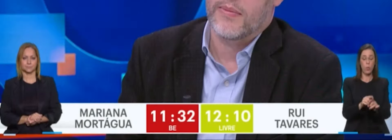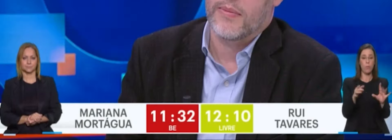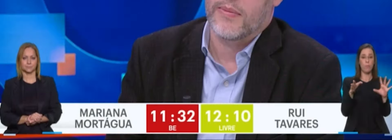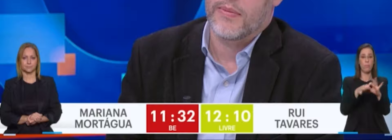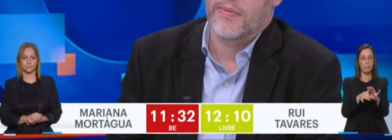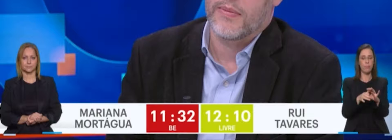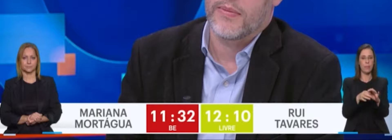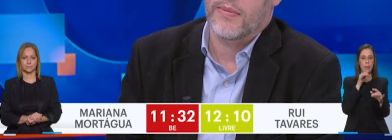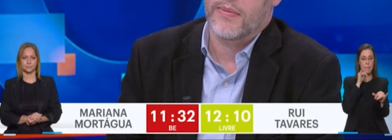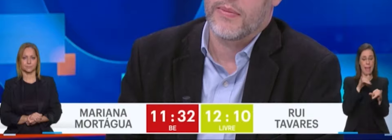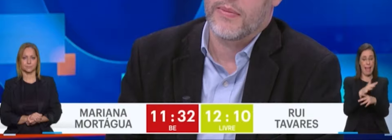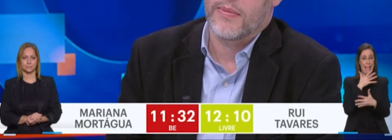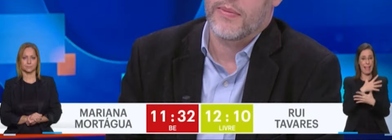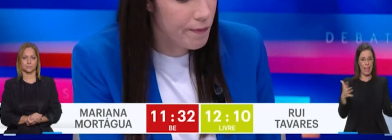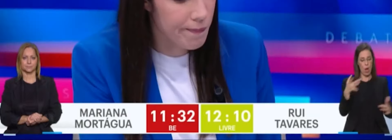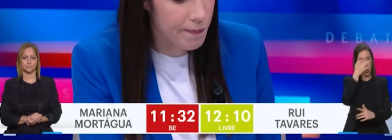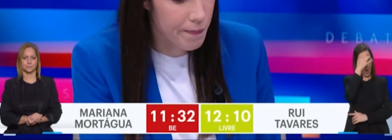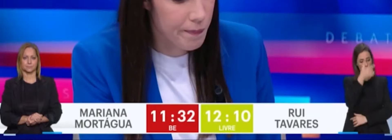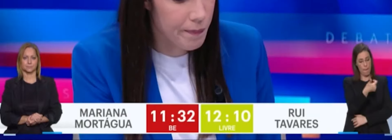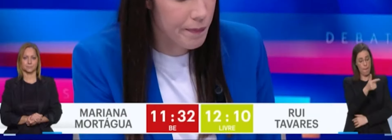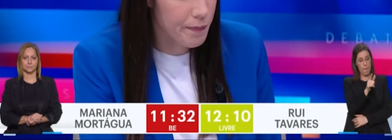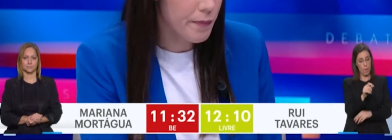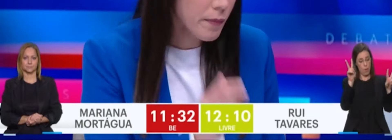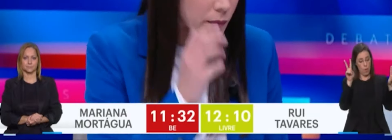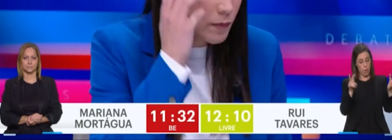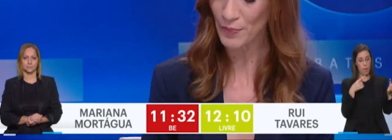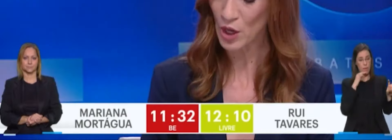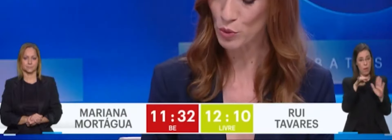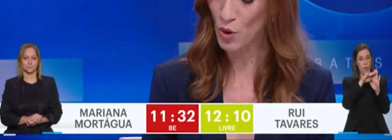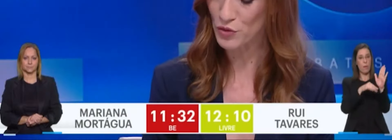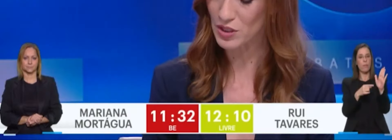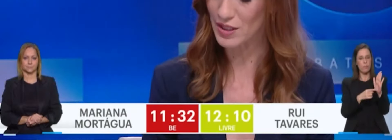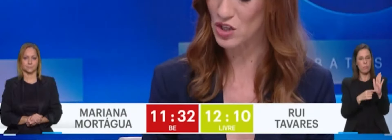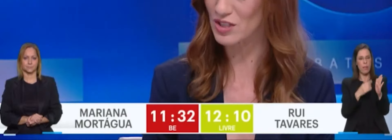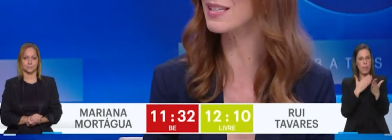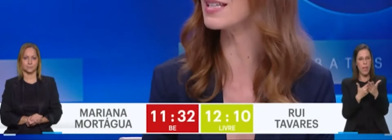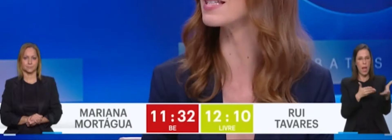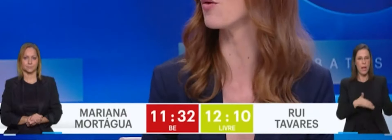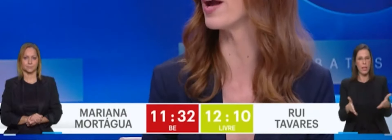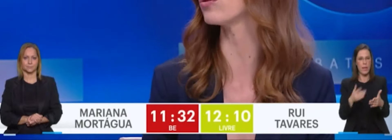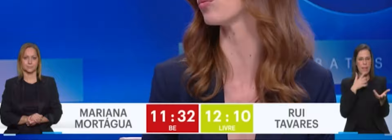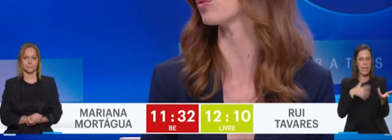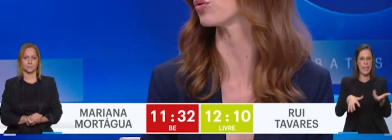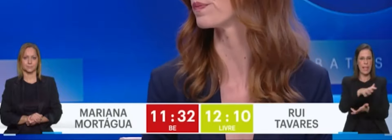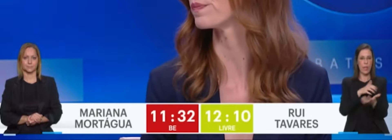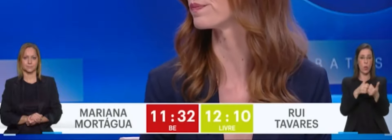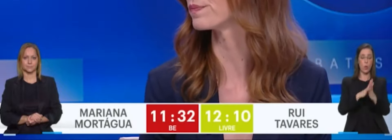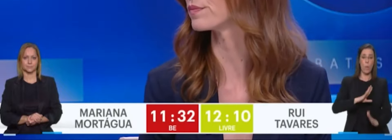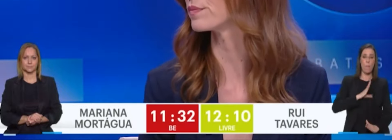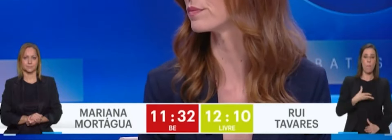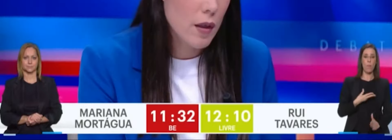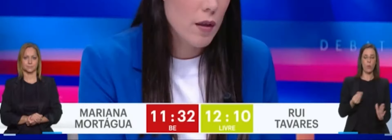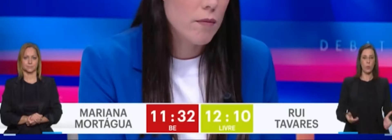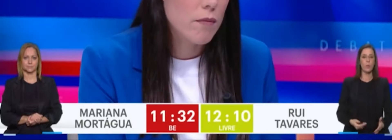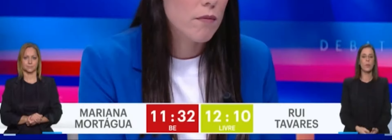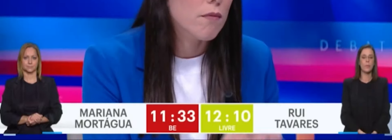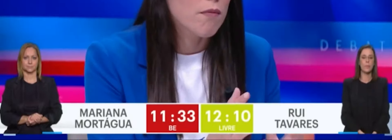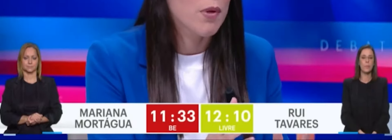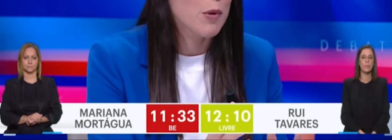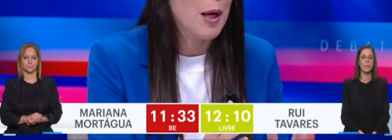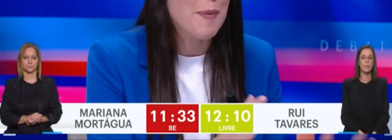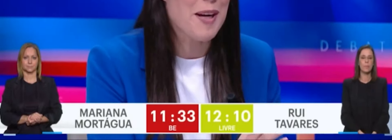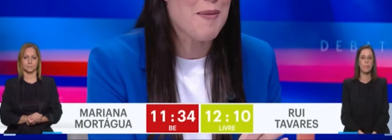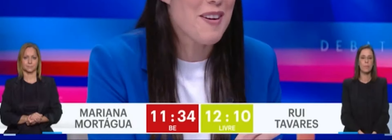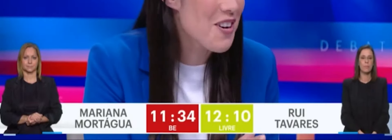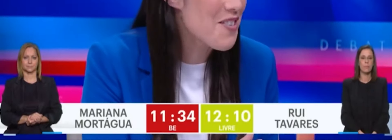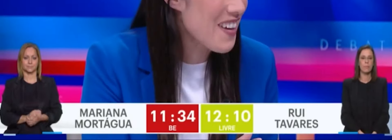Atlântica na opinião do bloco e agora estou a citar o que diz o seu programa promove estratégia de tensão em todo o mundo bom H em